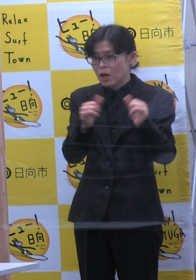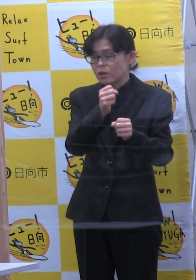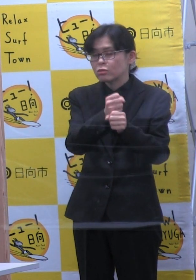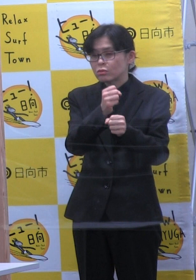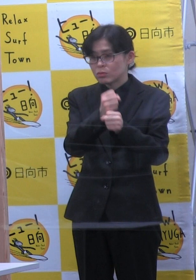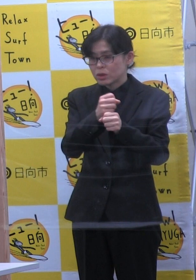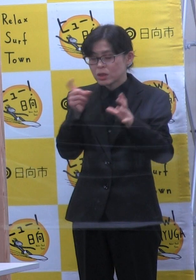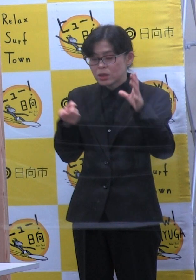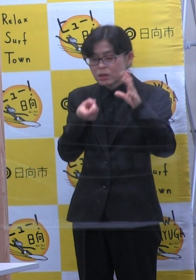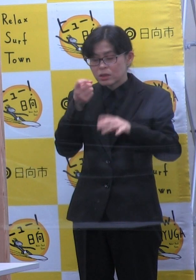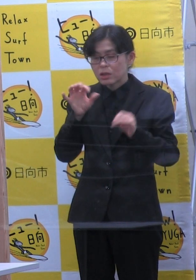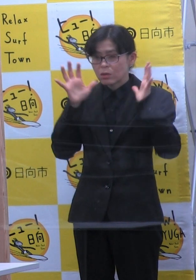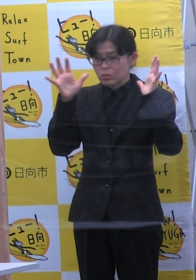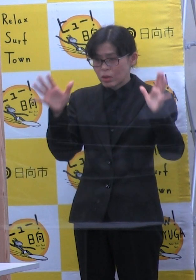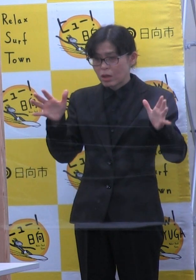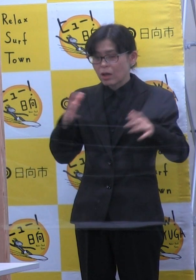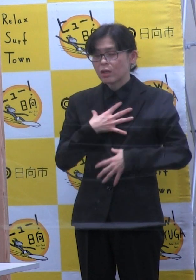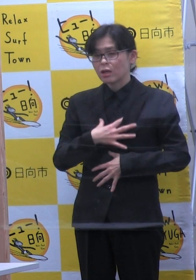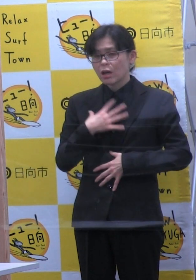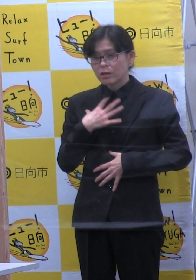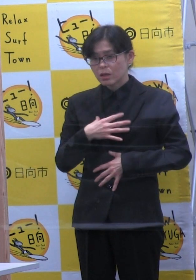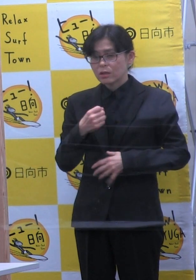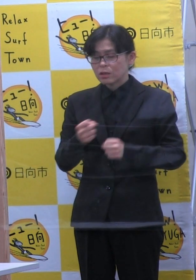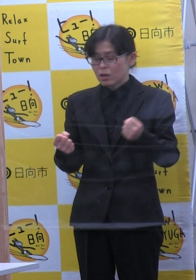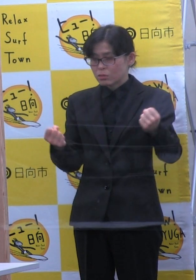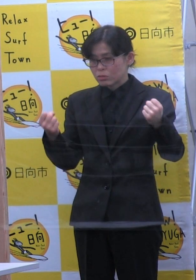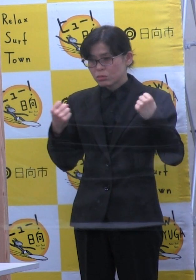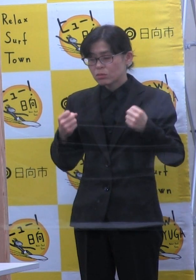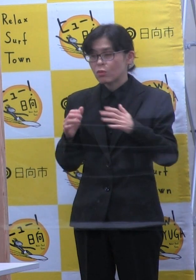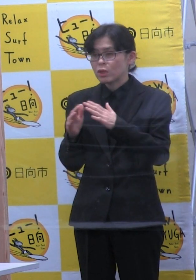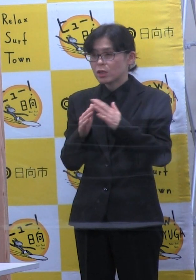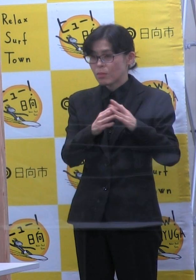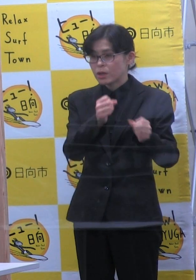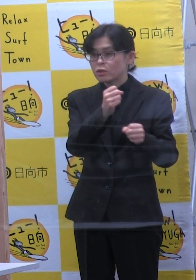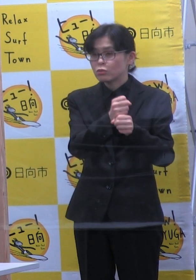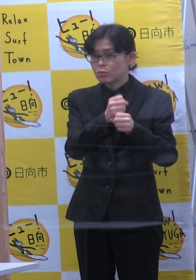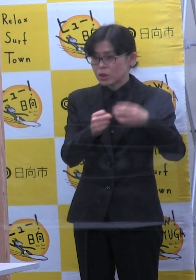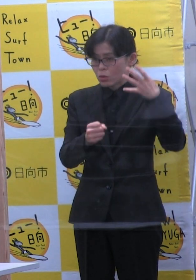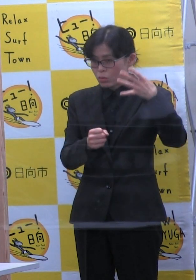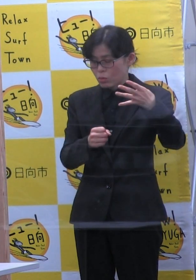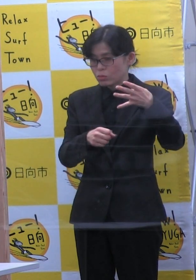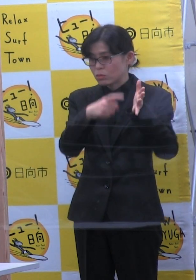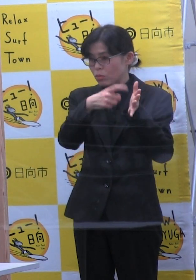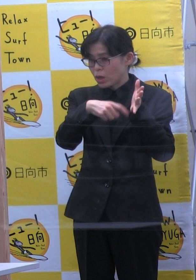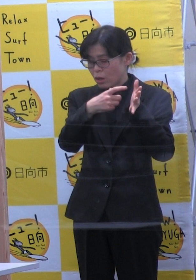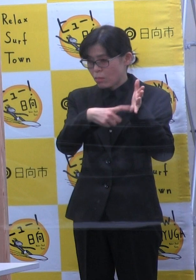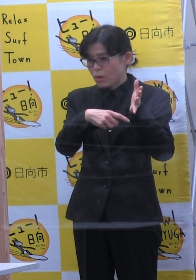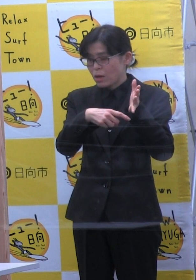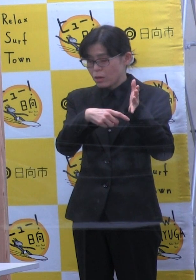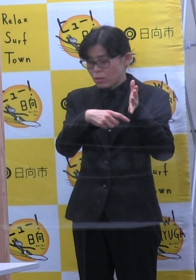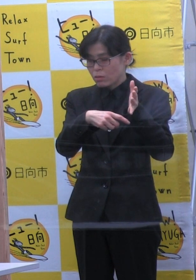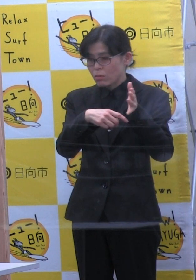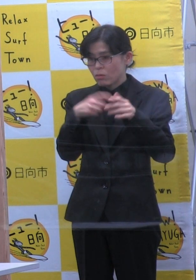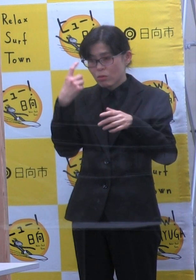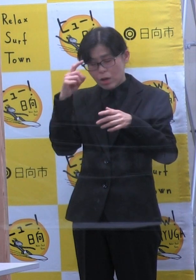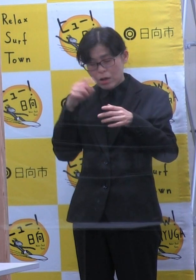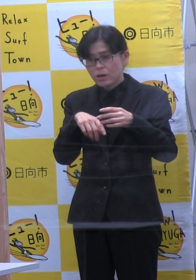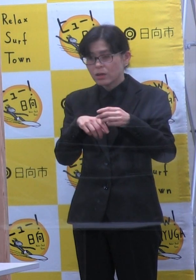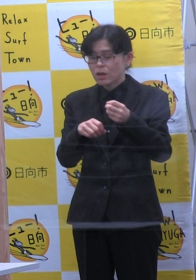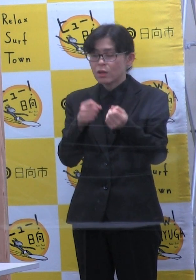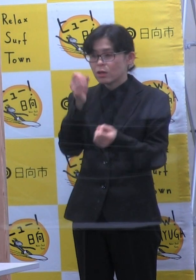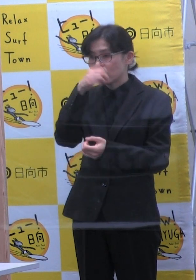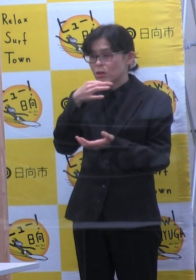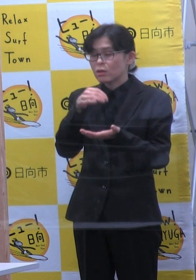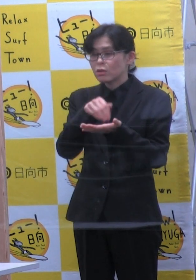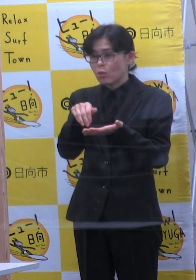然豊かで快適な強いまちづくりの4つの戦略を中心に予算配分をしたところ